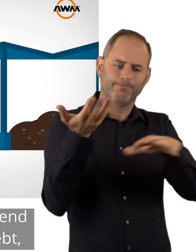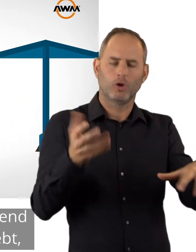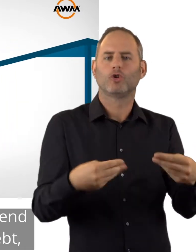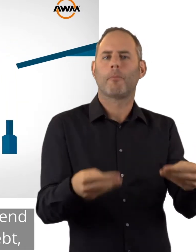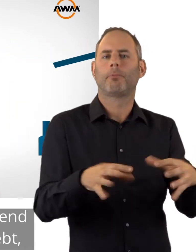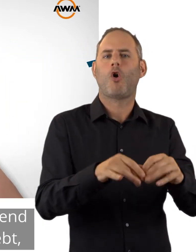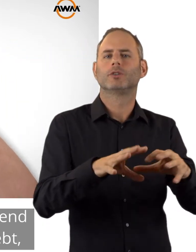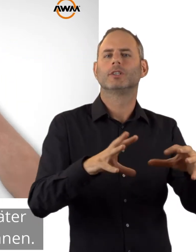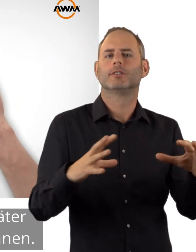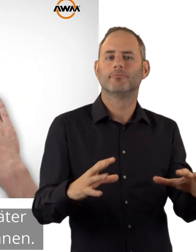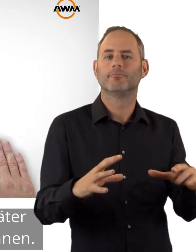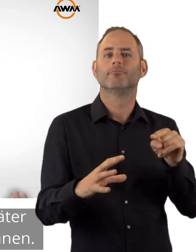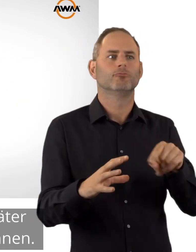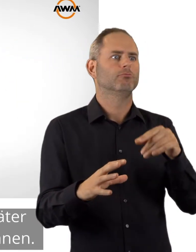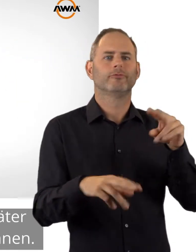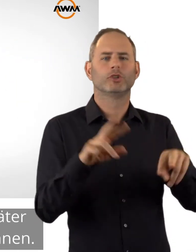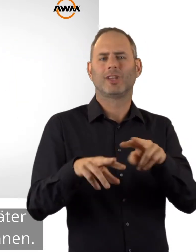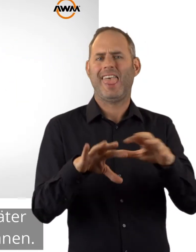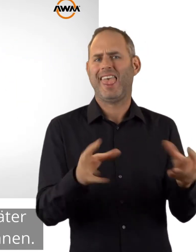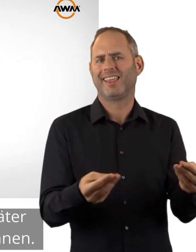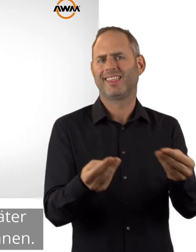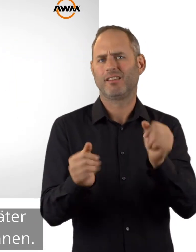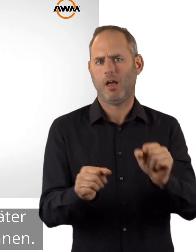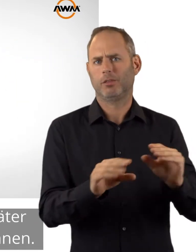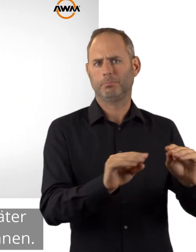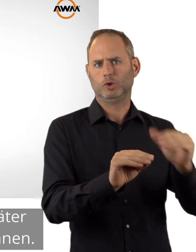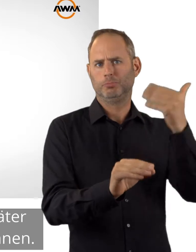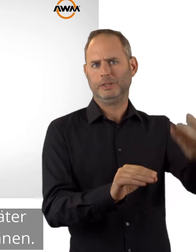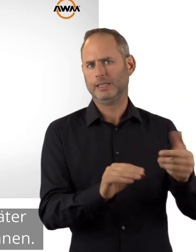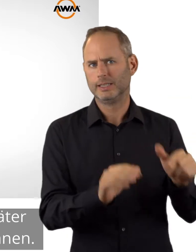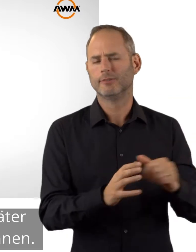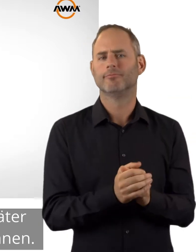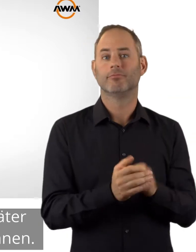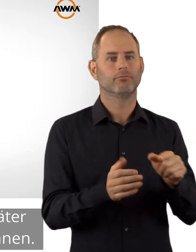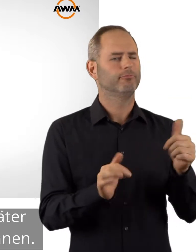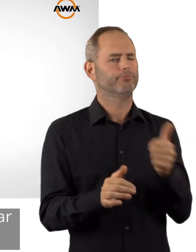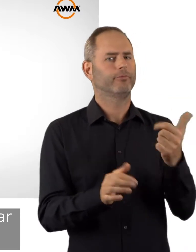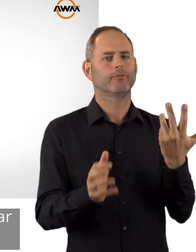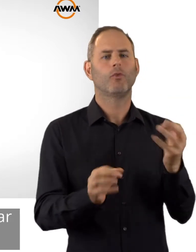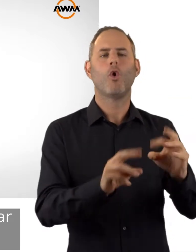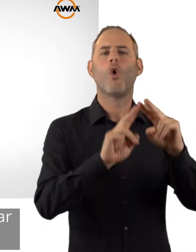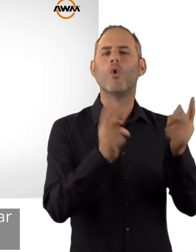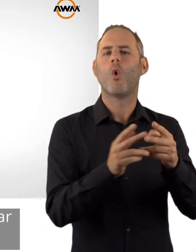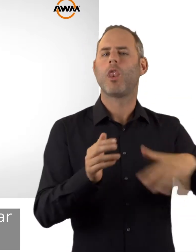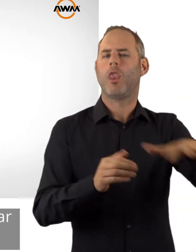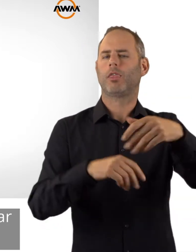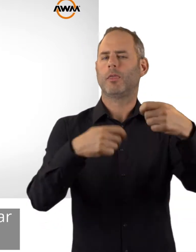gesiebt, damit daraus Kompost und später verschiedene Erden werden können. Der Kompost eignet sich sogar für den